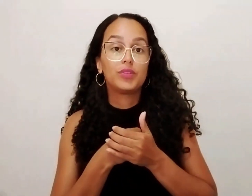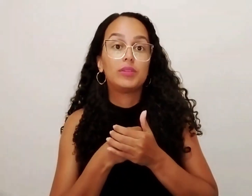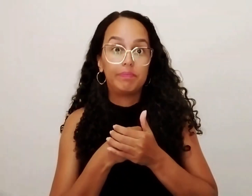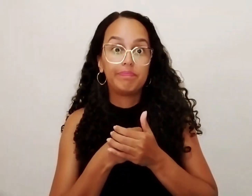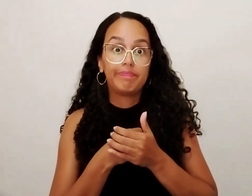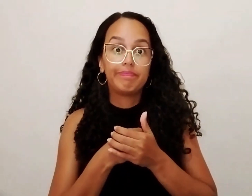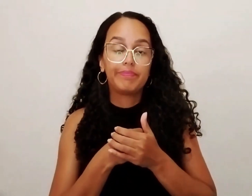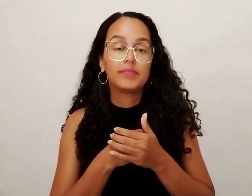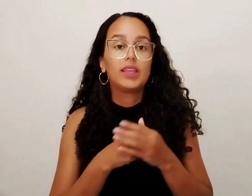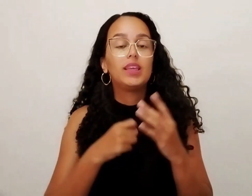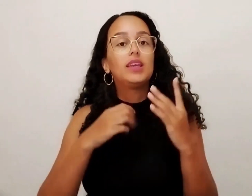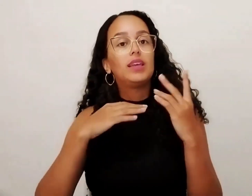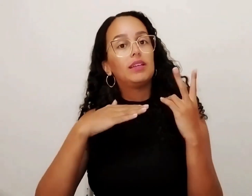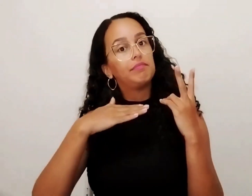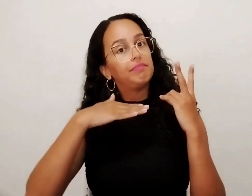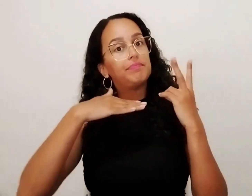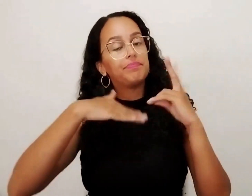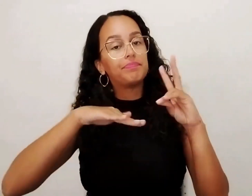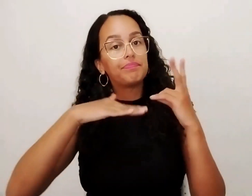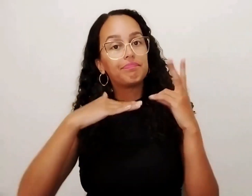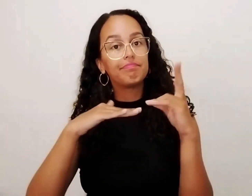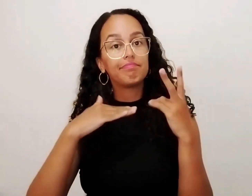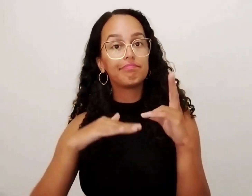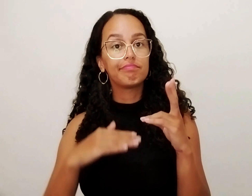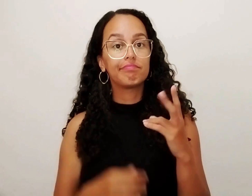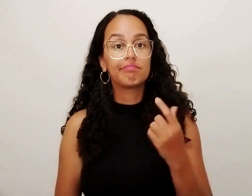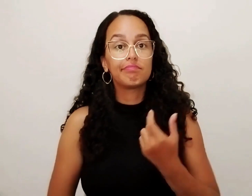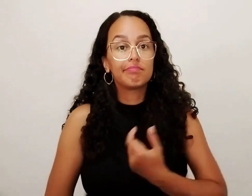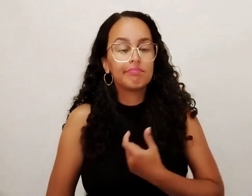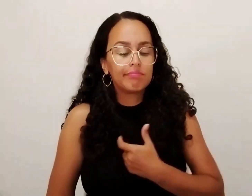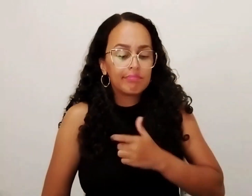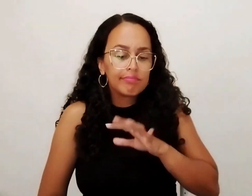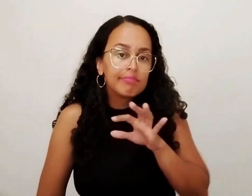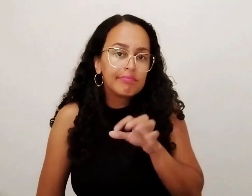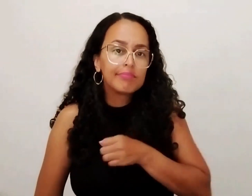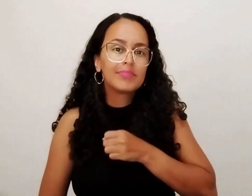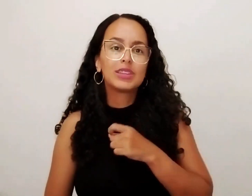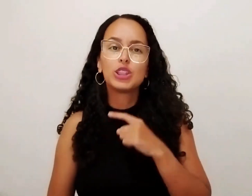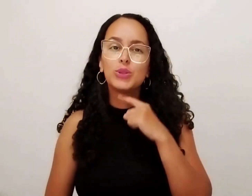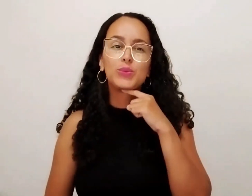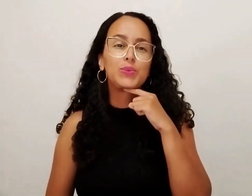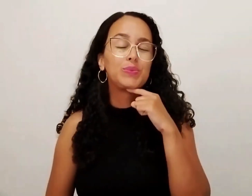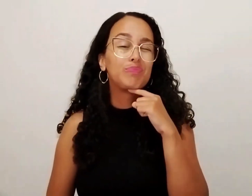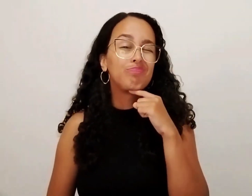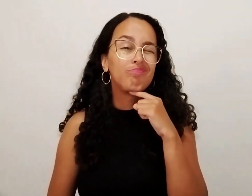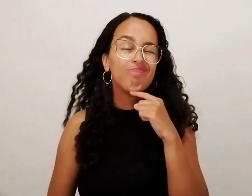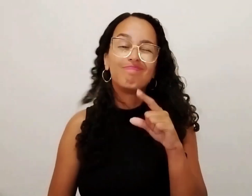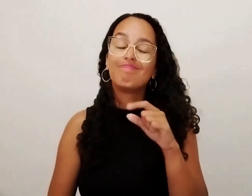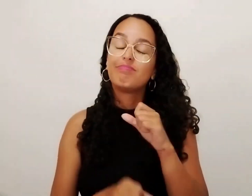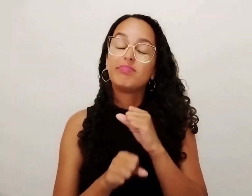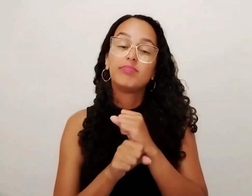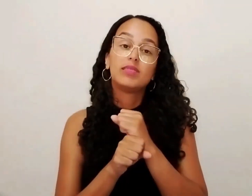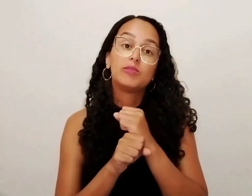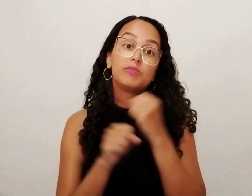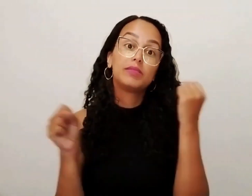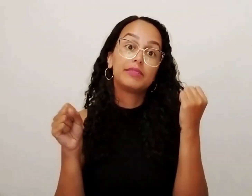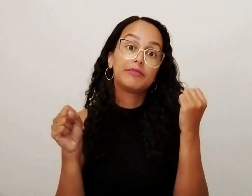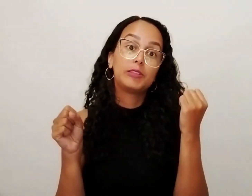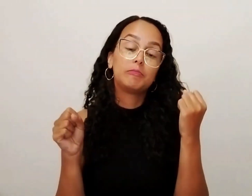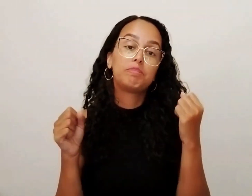pedra, então ele resolve se dedicar ao estudo das duas línguas de São Paulo, o português escrito